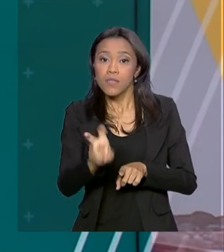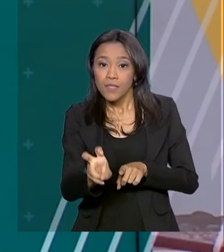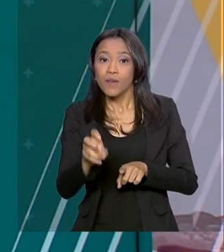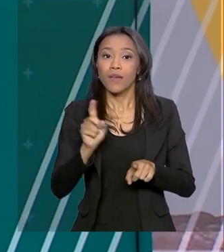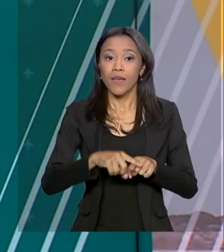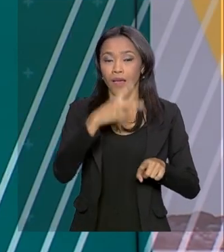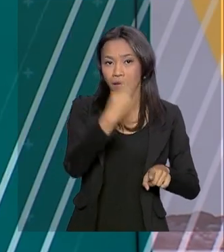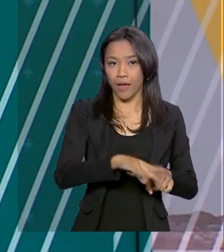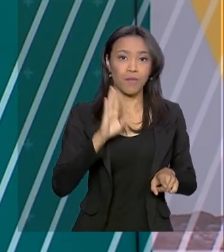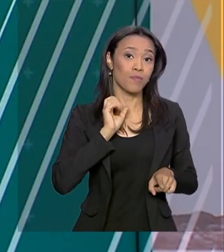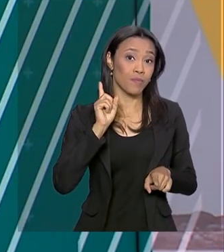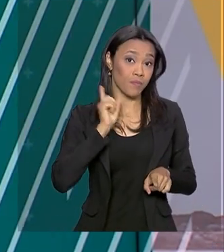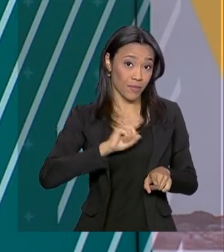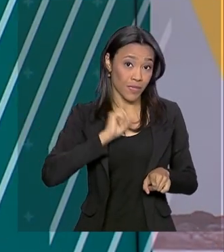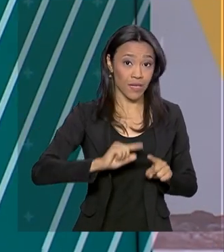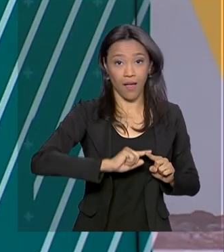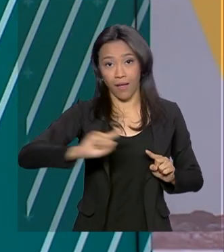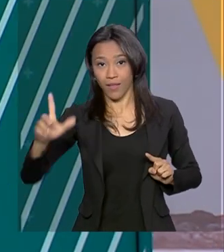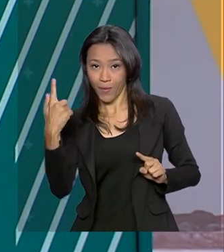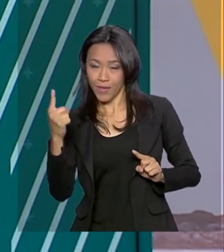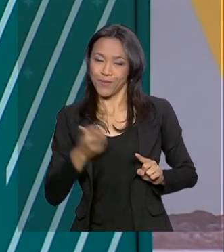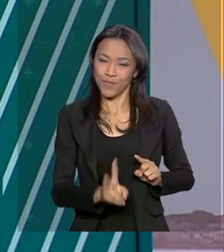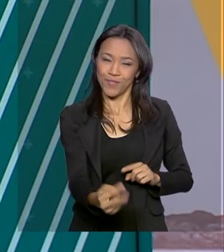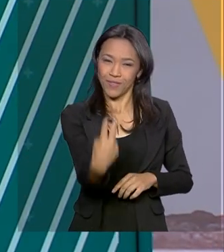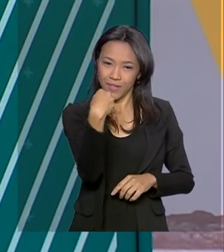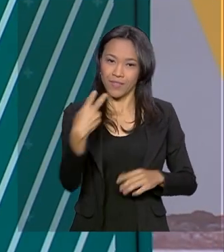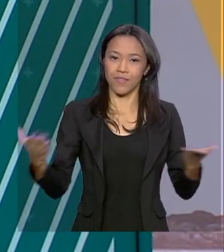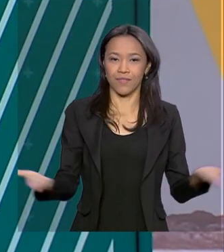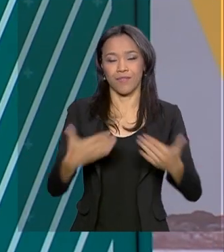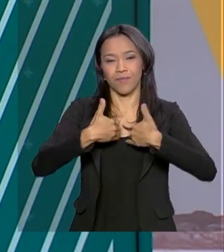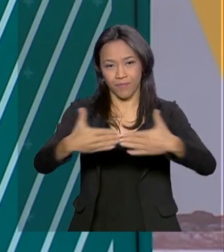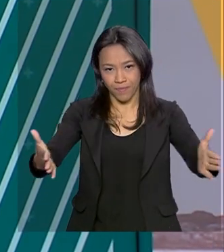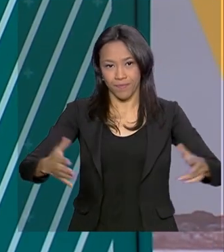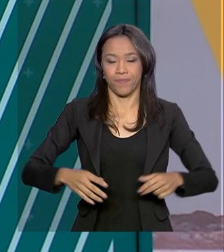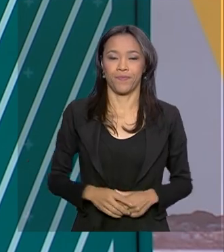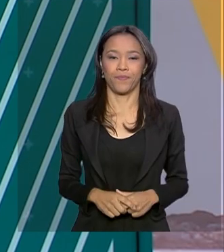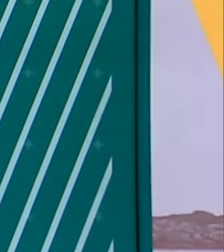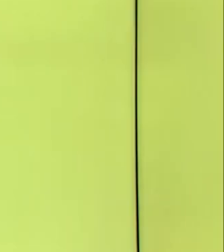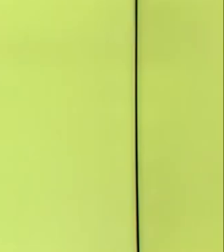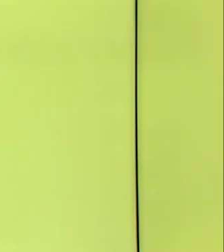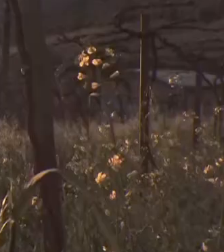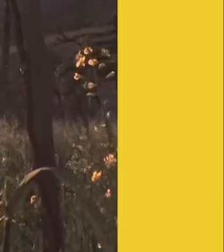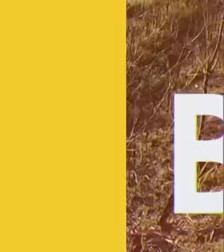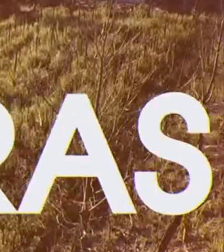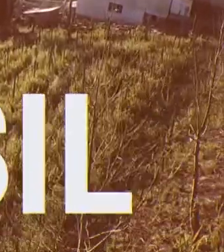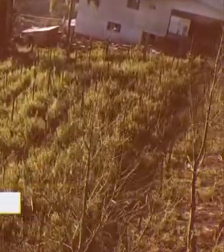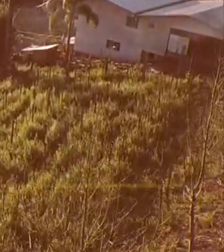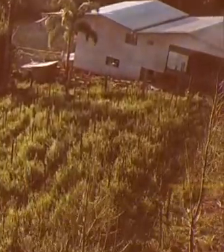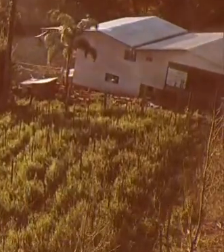minas a goiás fique com a gente brasil um dia já estado a